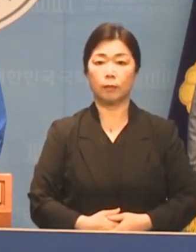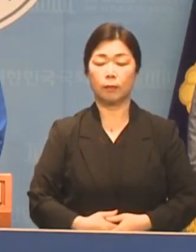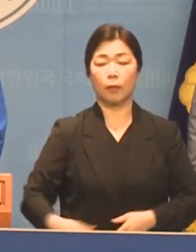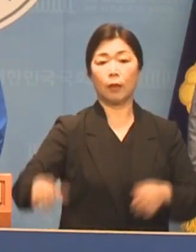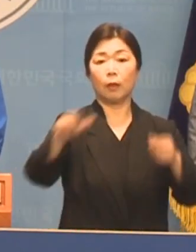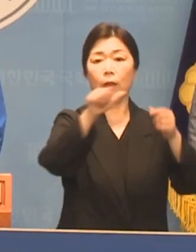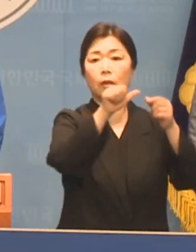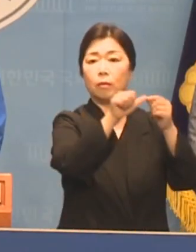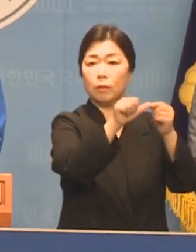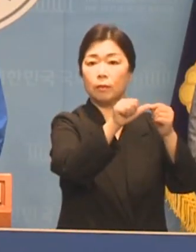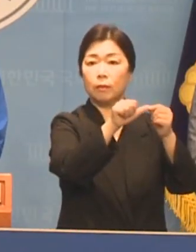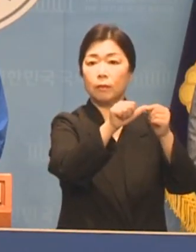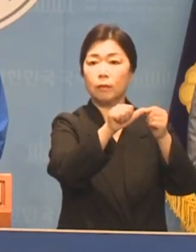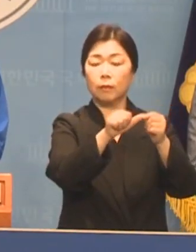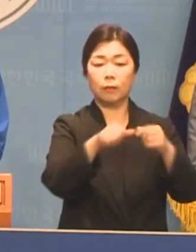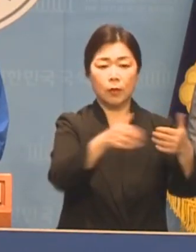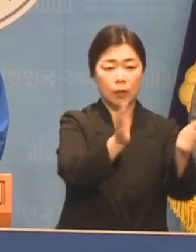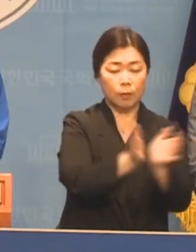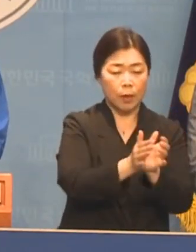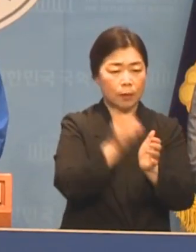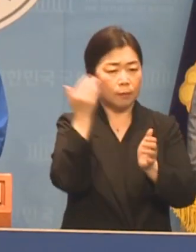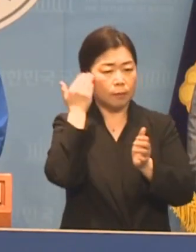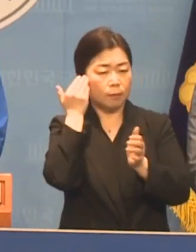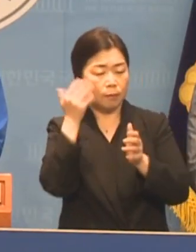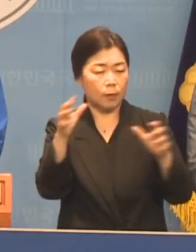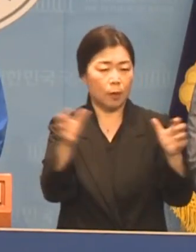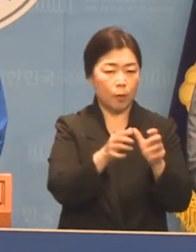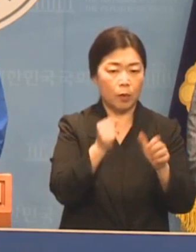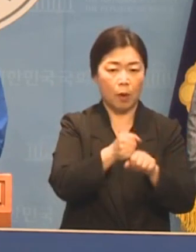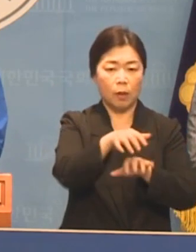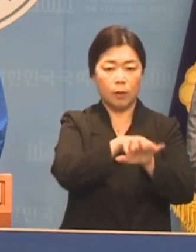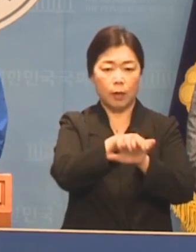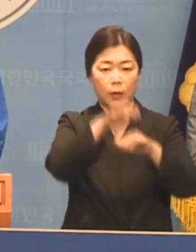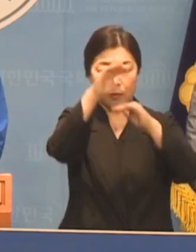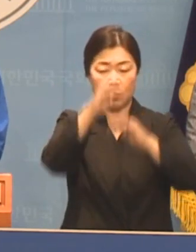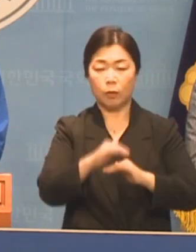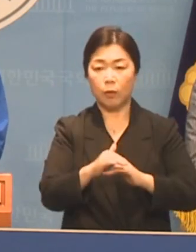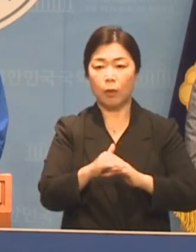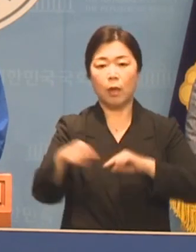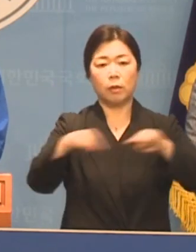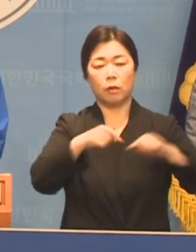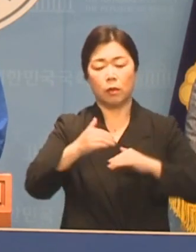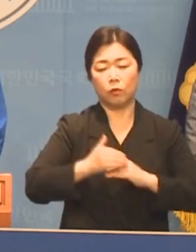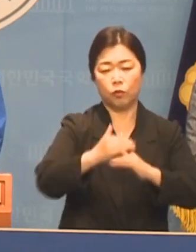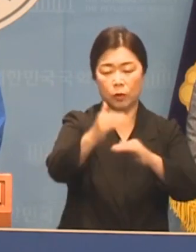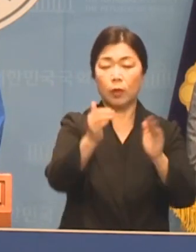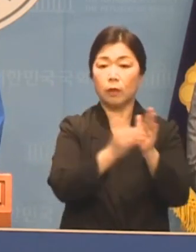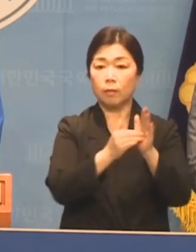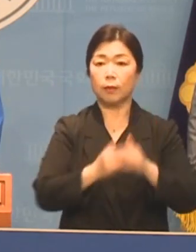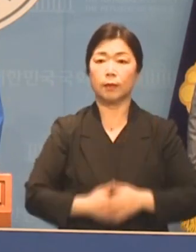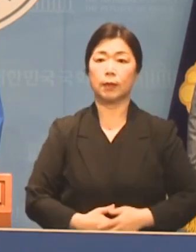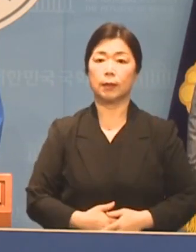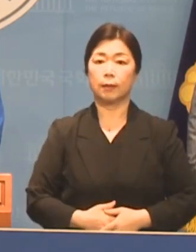다섯 번째, 집단 지성을 통해 체계적으로 정책을 추진하였습니다.